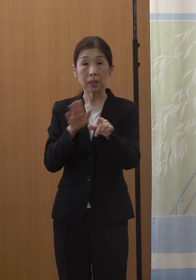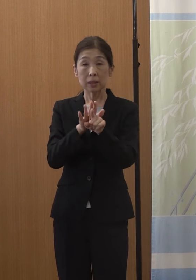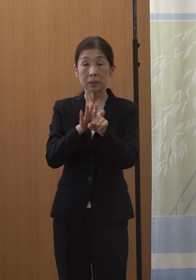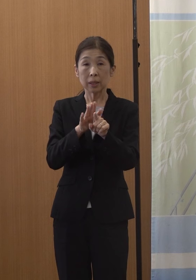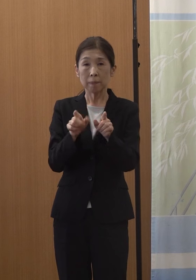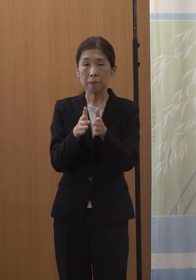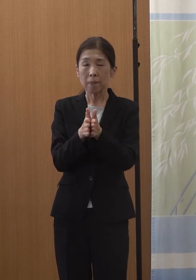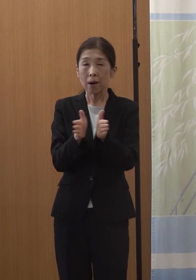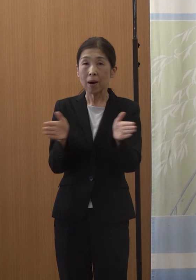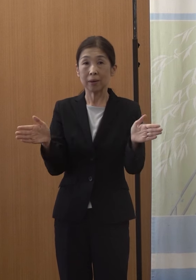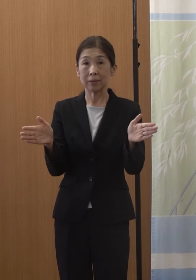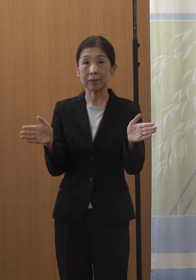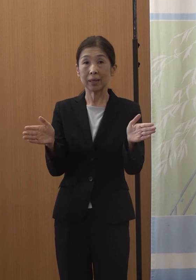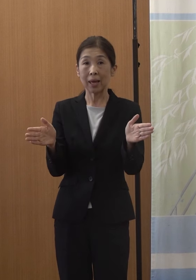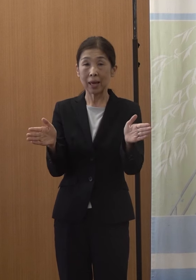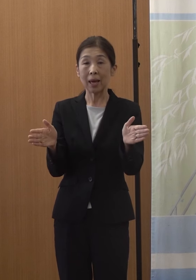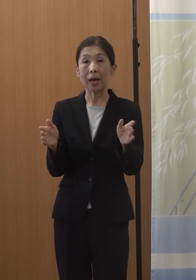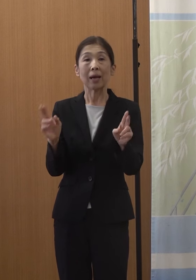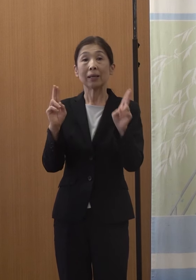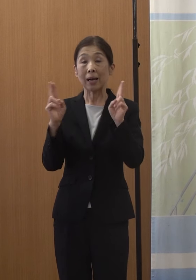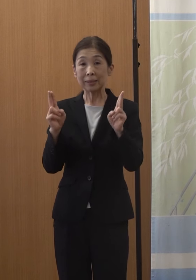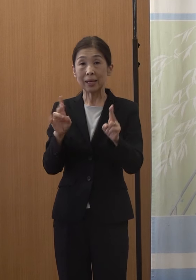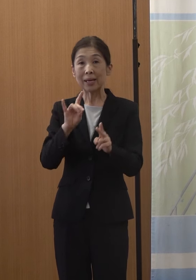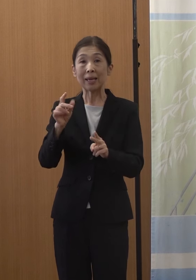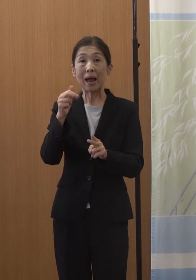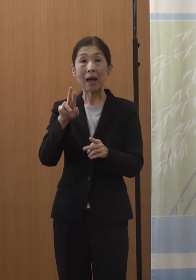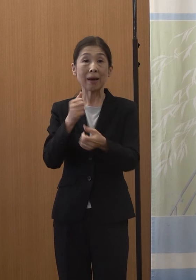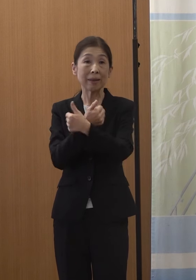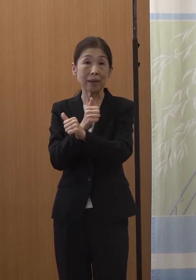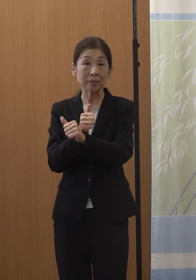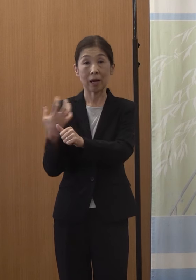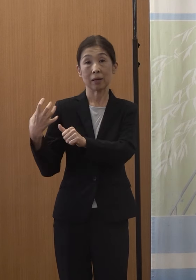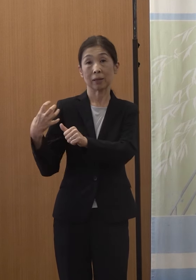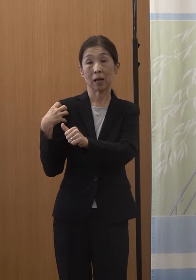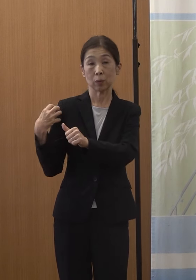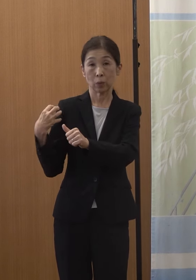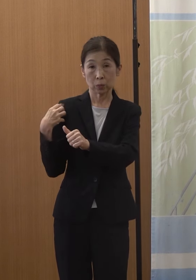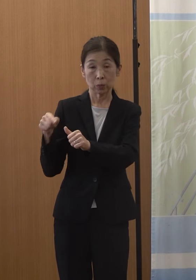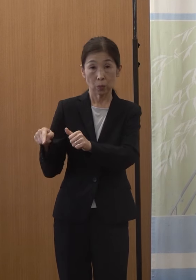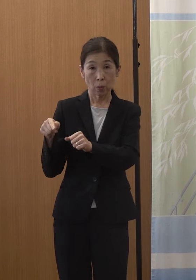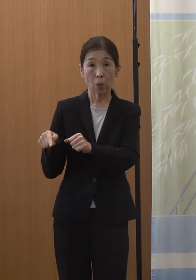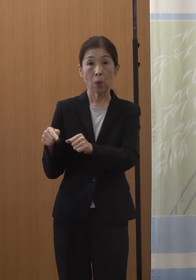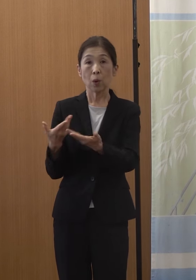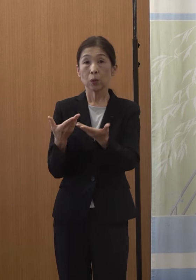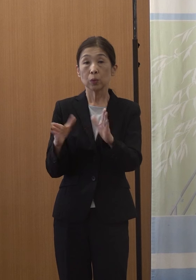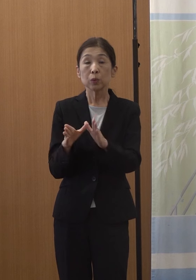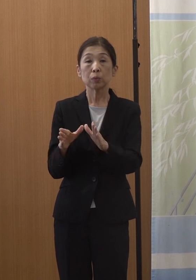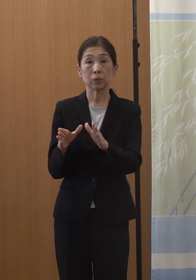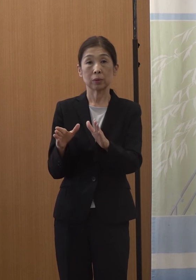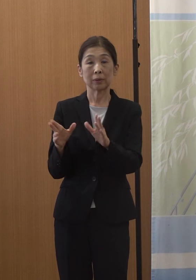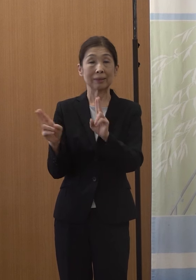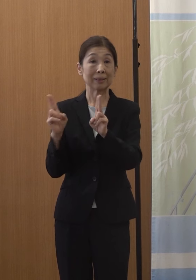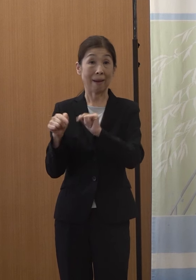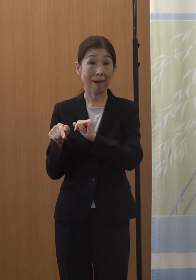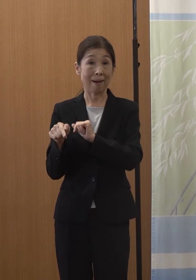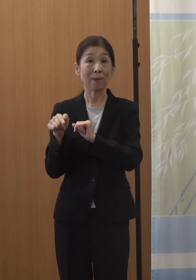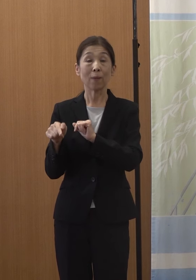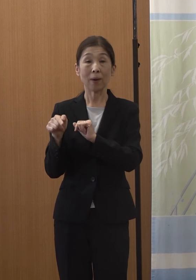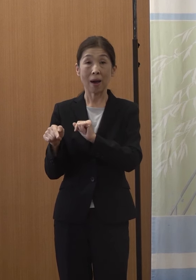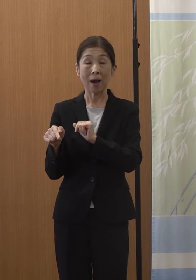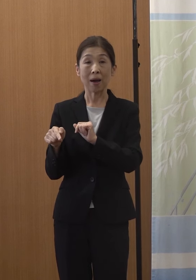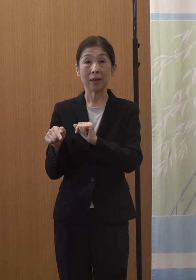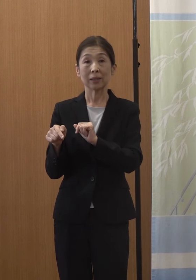りまして、キャラケンさんが担当していらっしゃいますけど、このグループ企業のキャラケンが